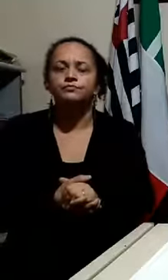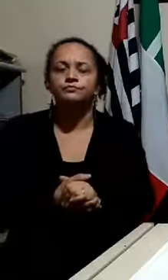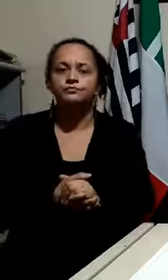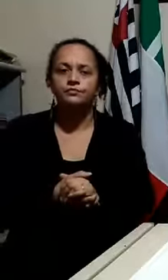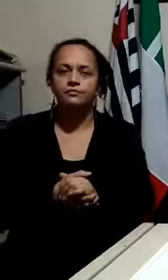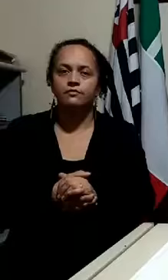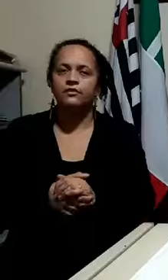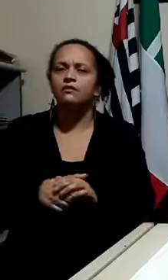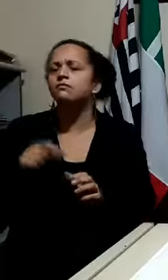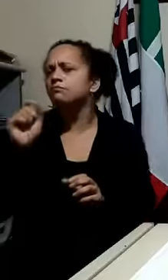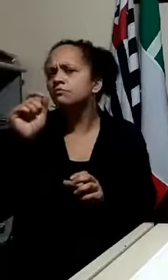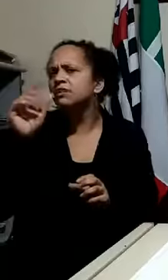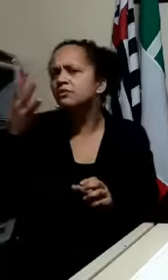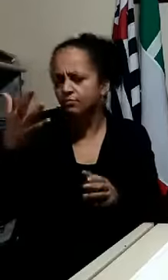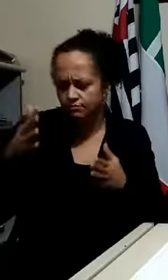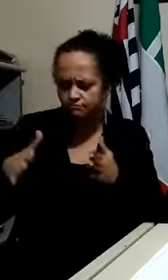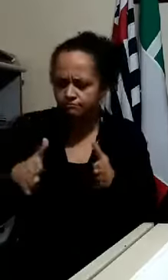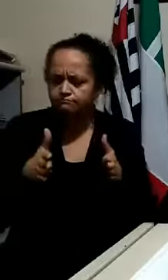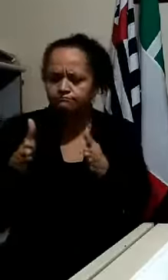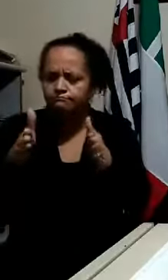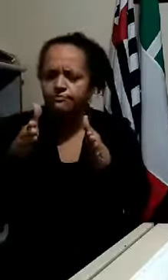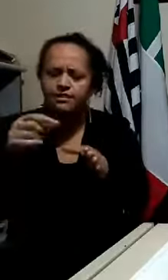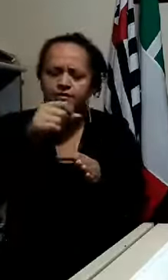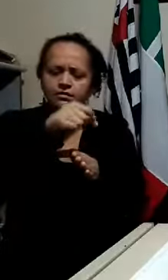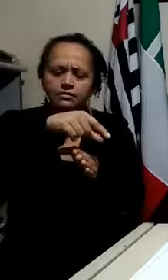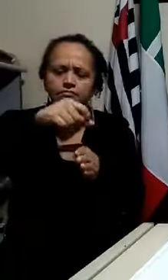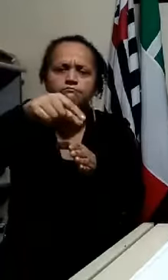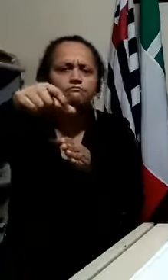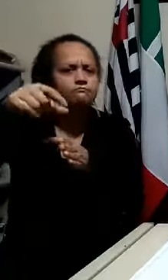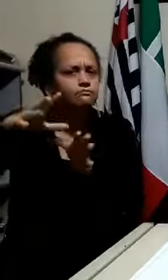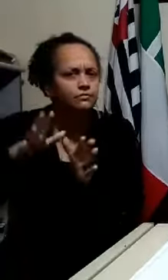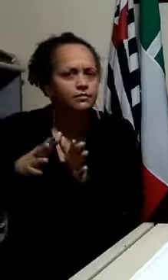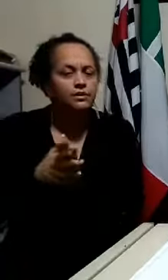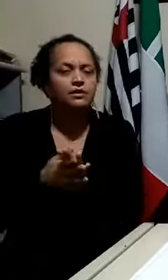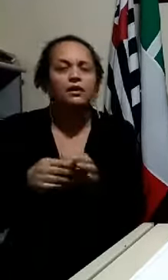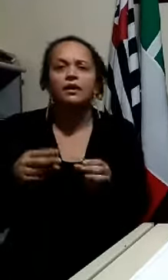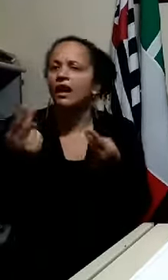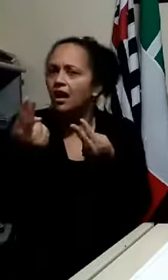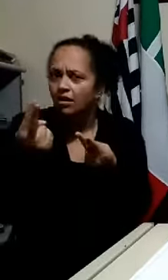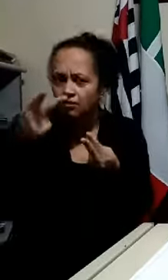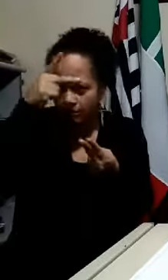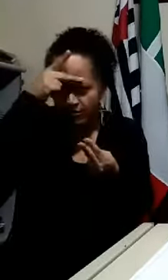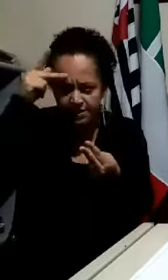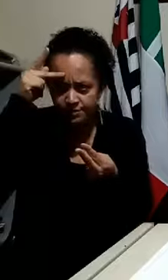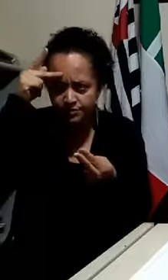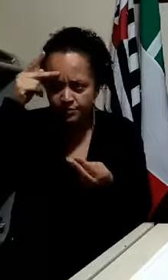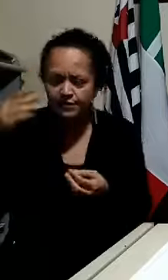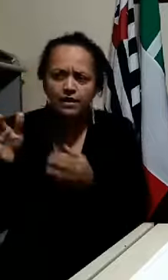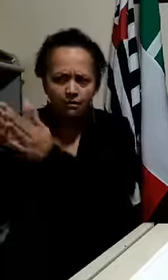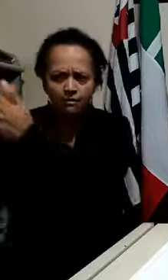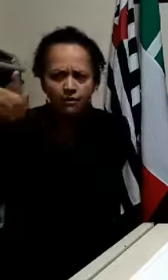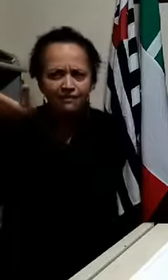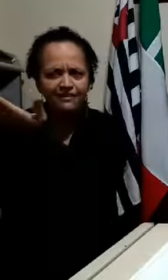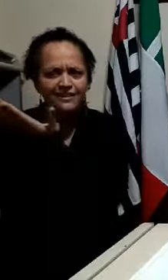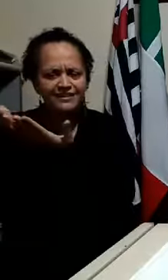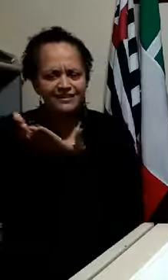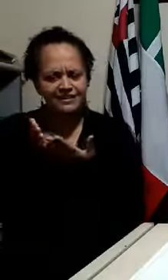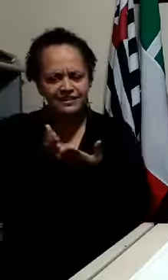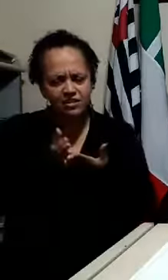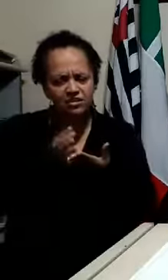da beira do caminho. São aqueles que ouvem a palavra, mas não a compreendem. E